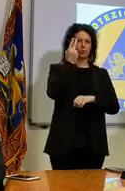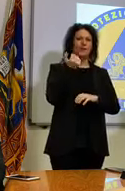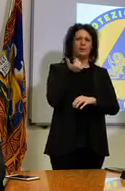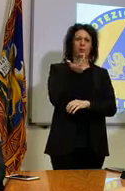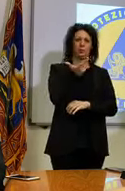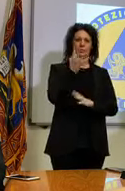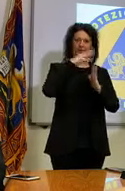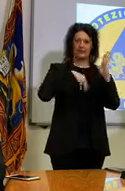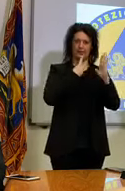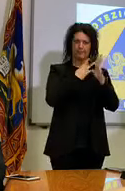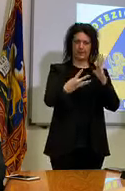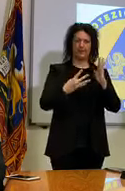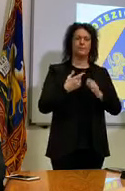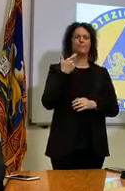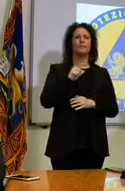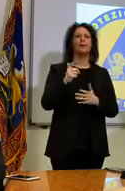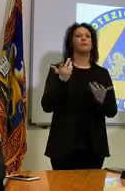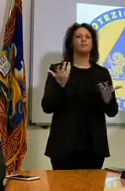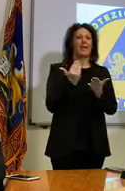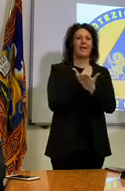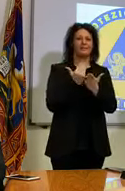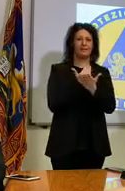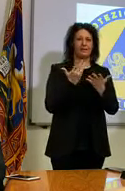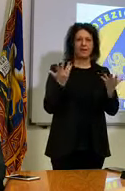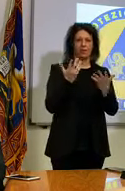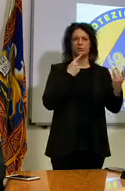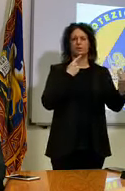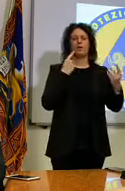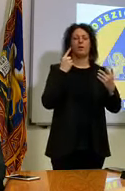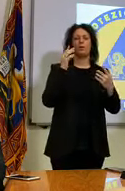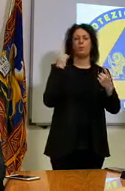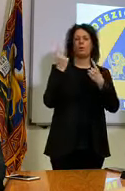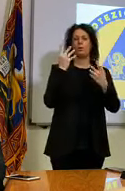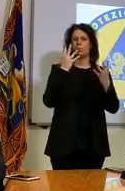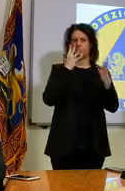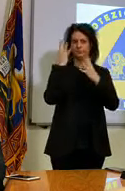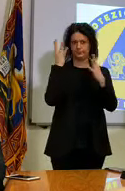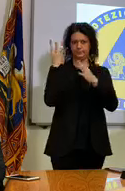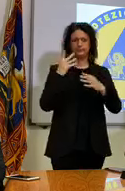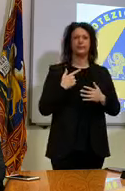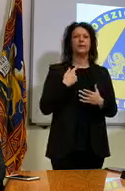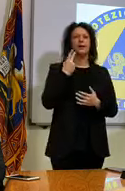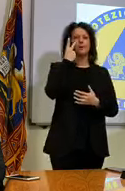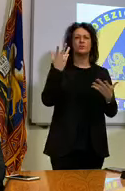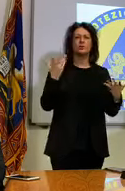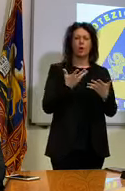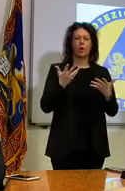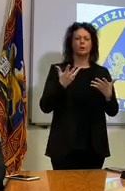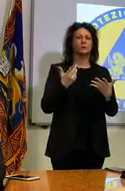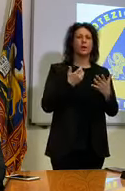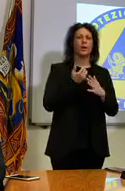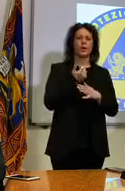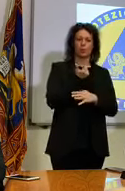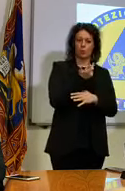E appunto onde evitare dei misunderstanding, abbiamo rilevato delle